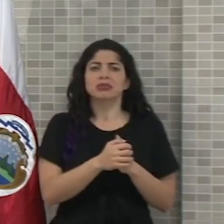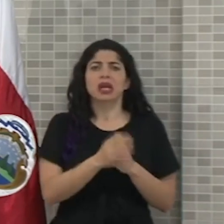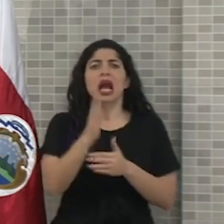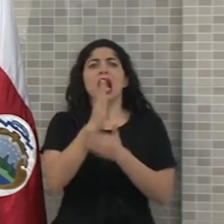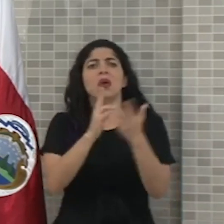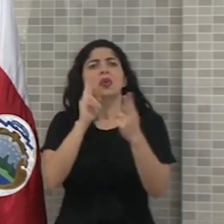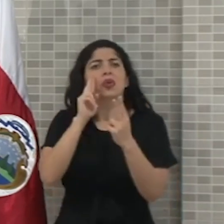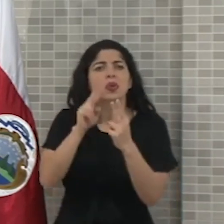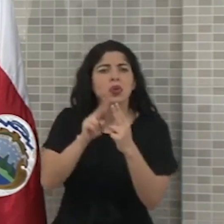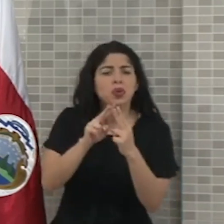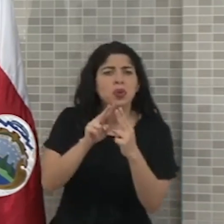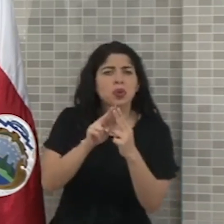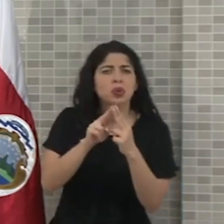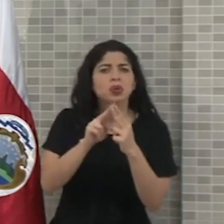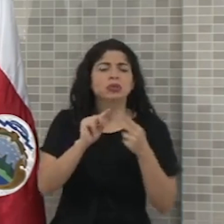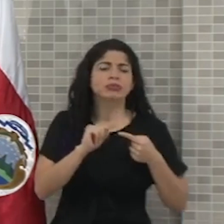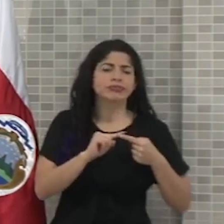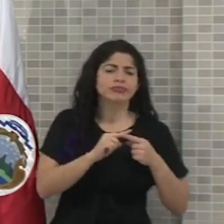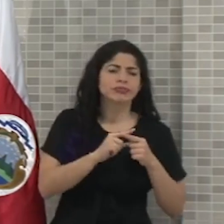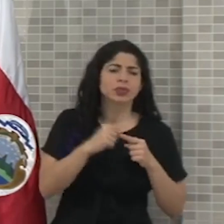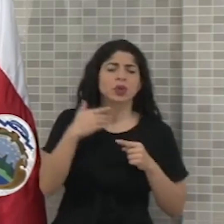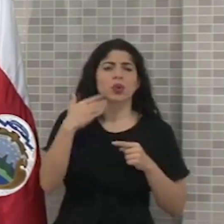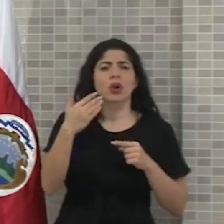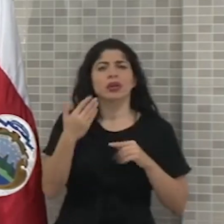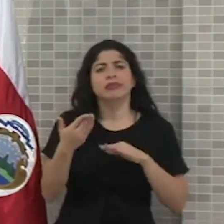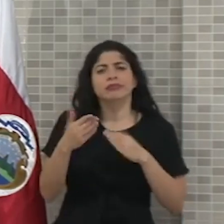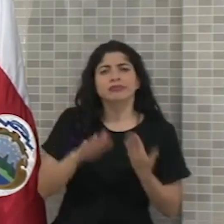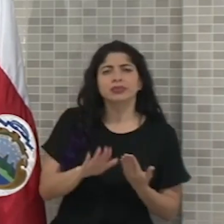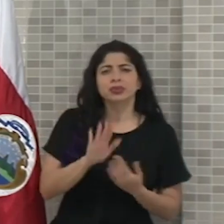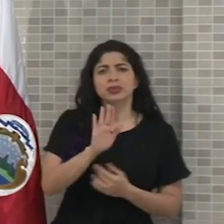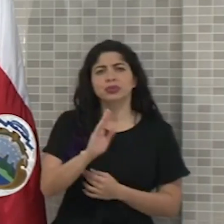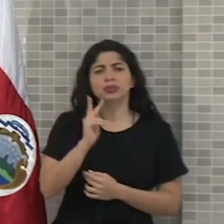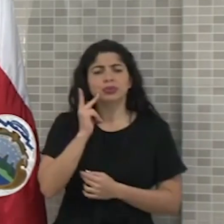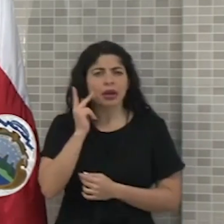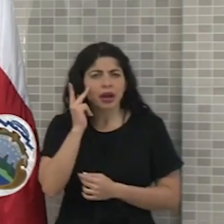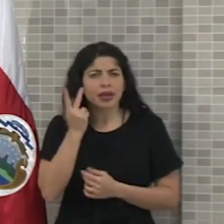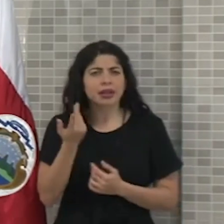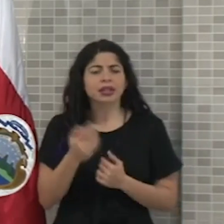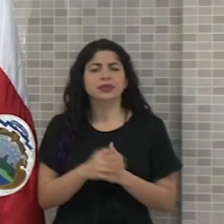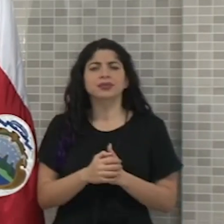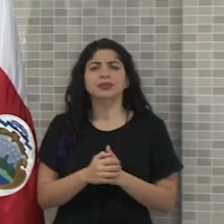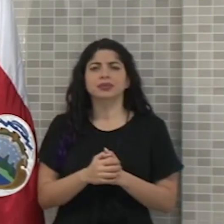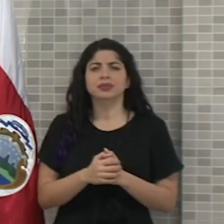de algunos conozco el dolor cuando se les fue un padre.